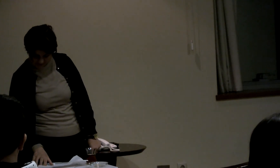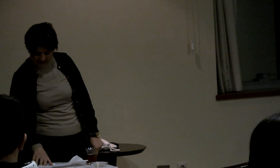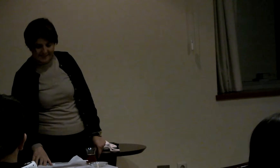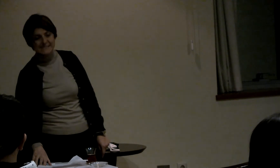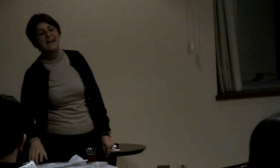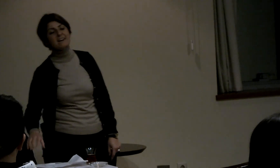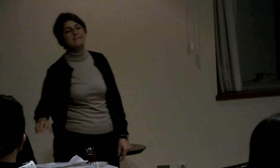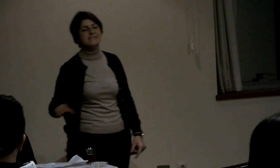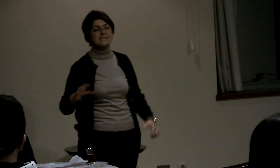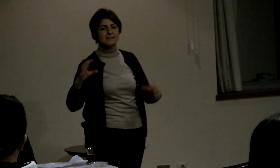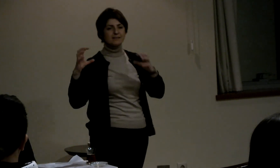Servis.